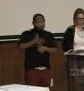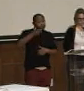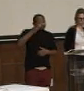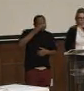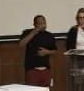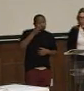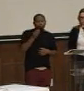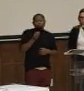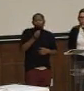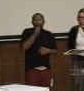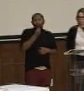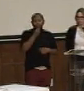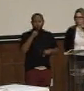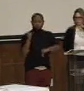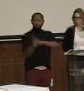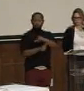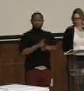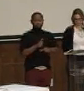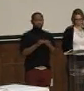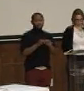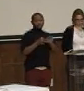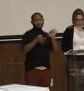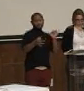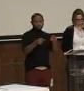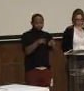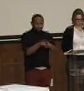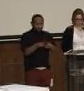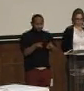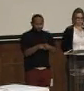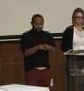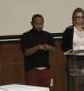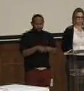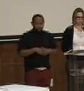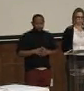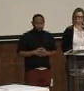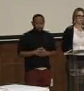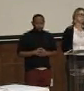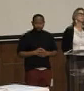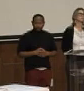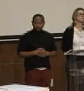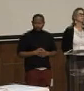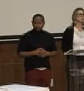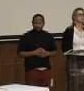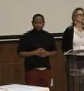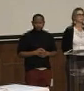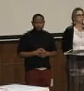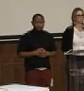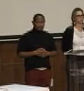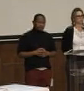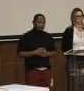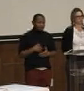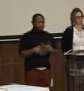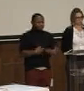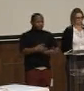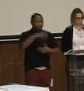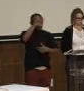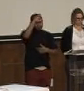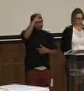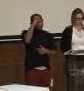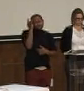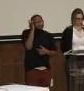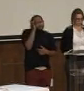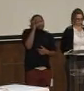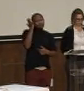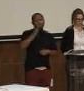utilizar-se dessa tecnologia para o processo de aprendizagem, para